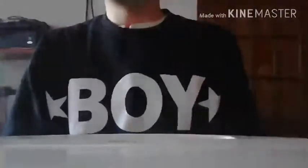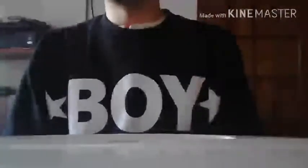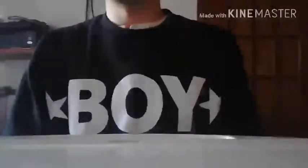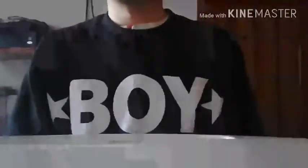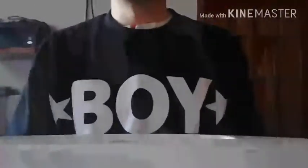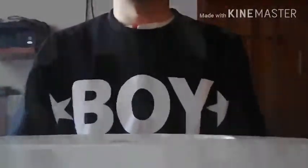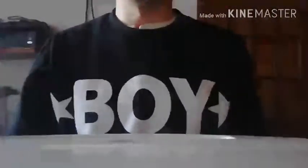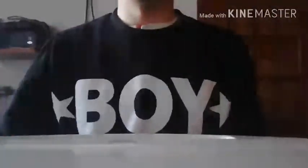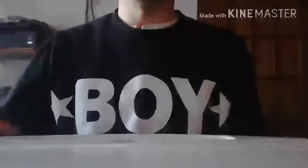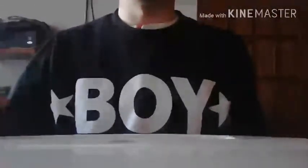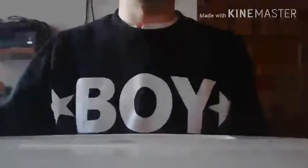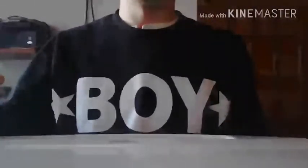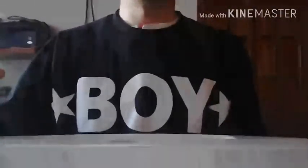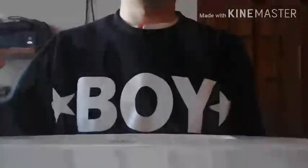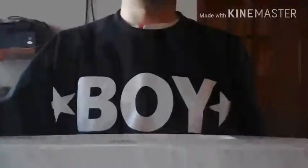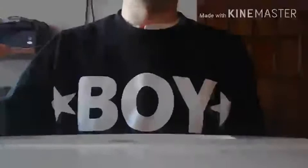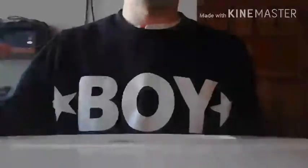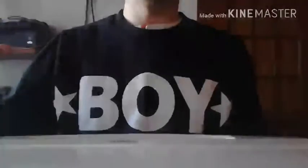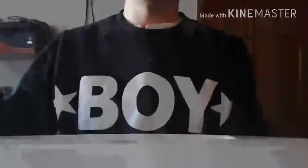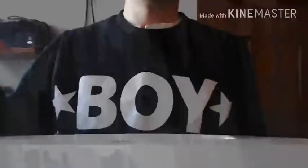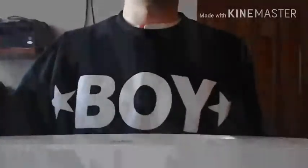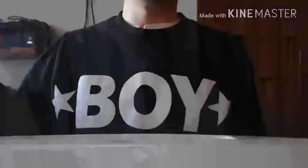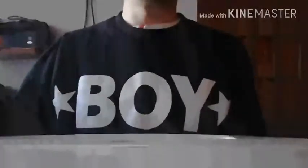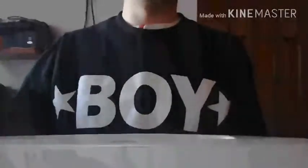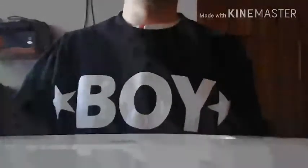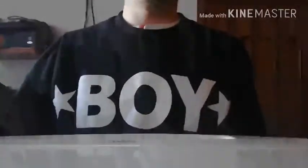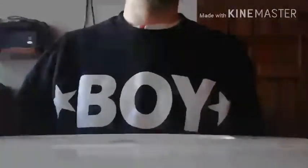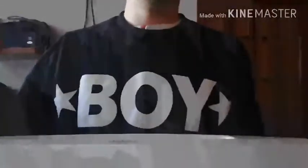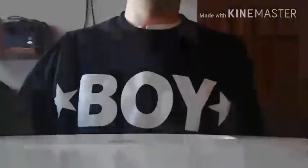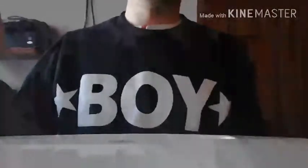è piaciuto commentate iscrivere 70 iscritti scrive